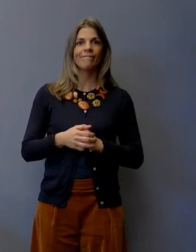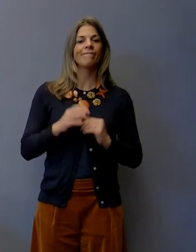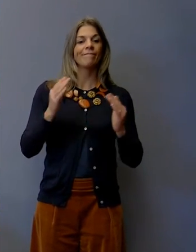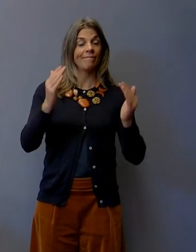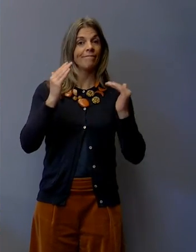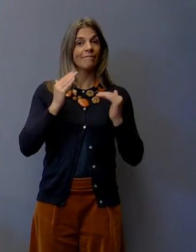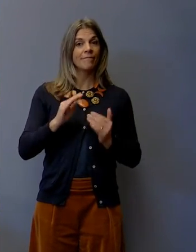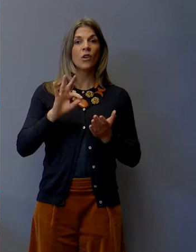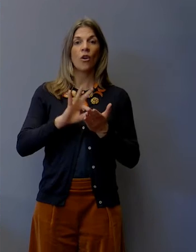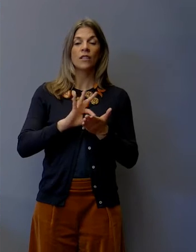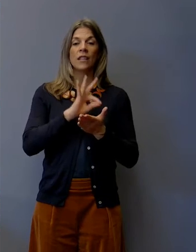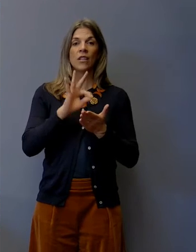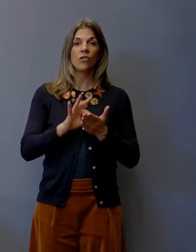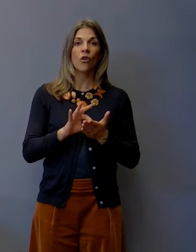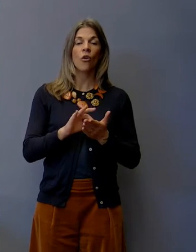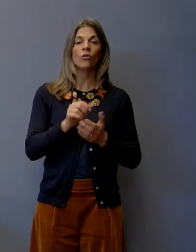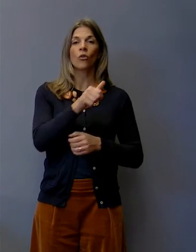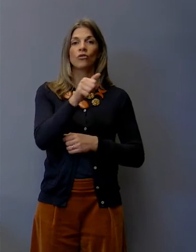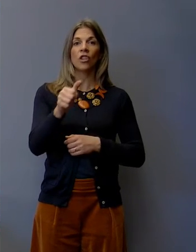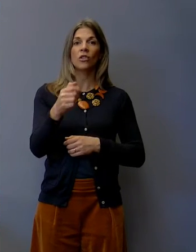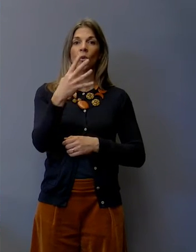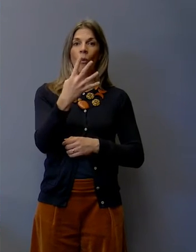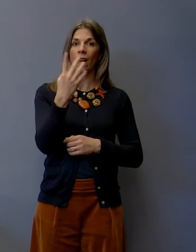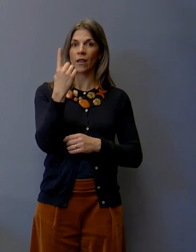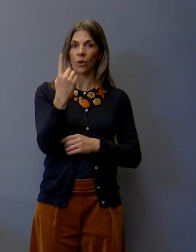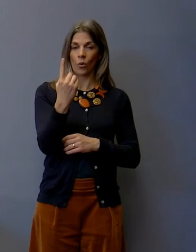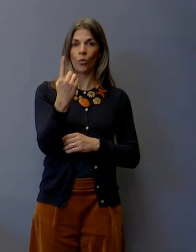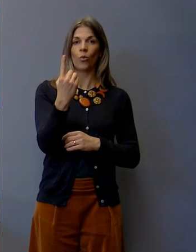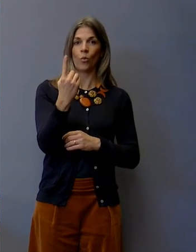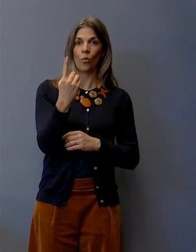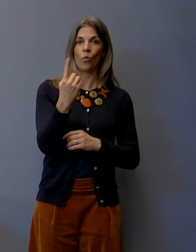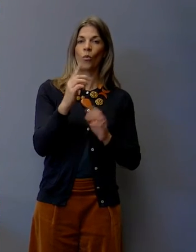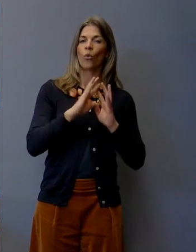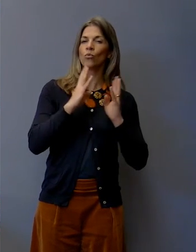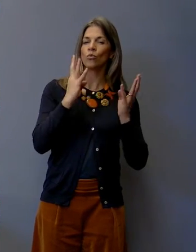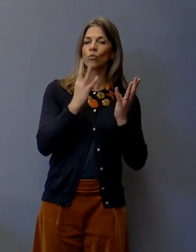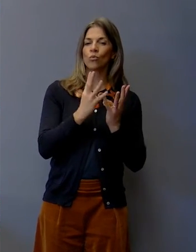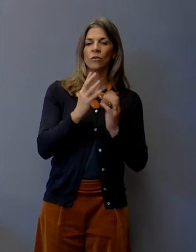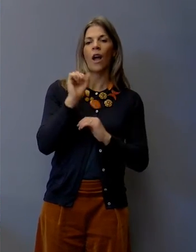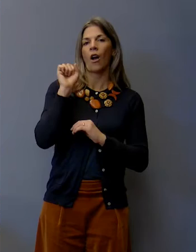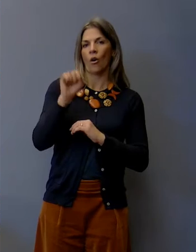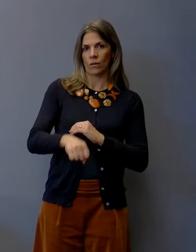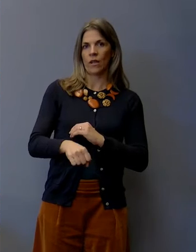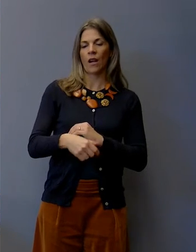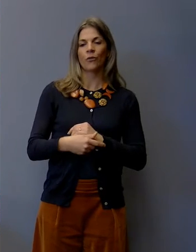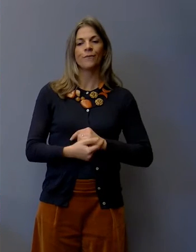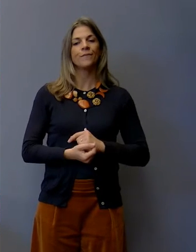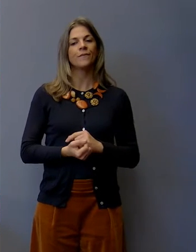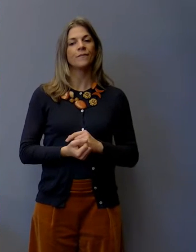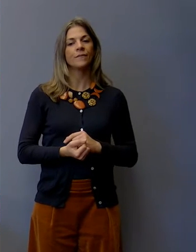all'ordine del giorno numero 141 con parere contrario della giunta